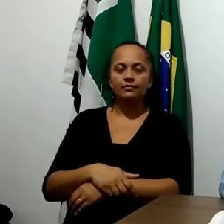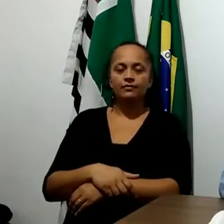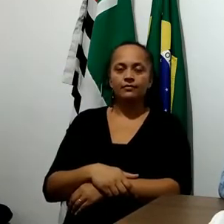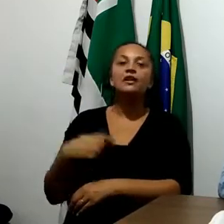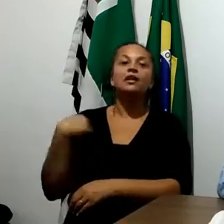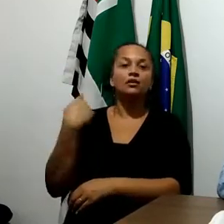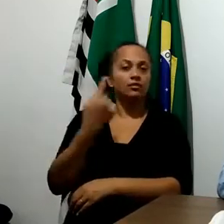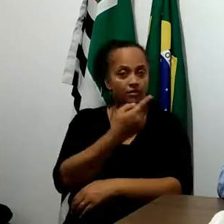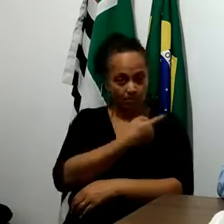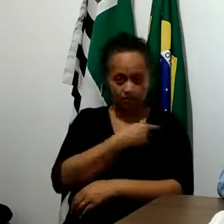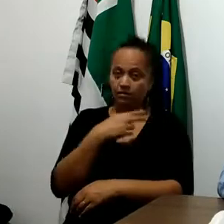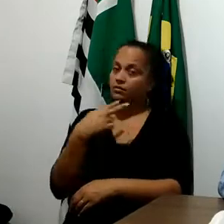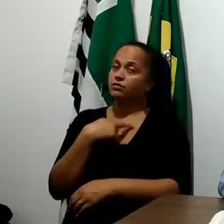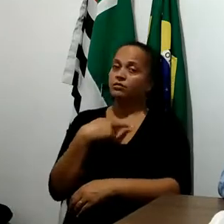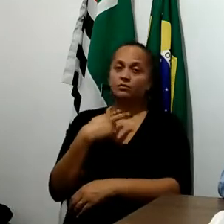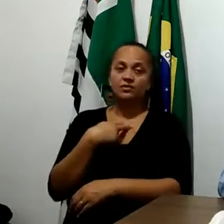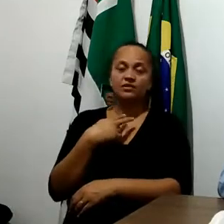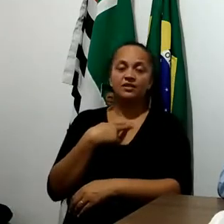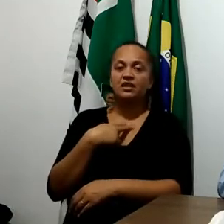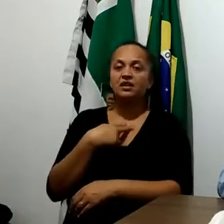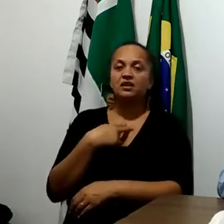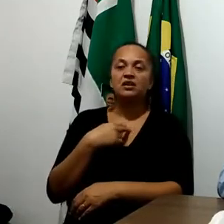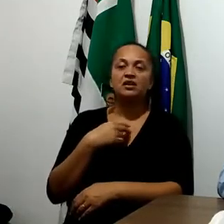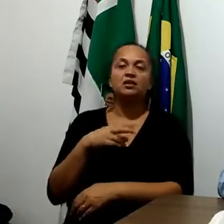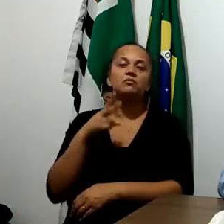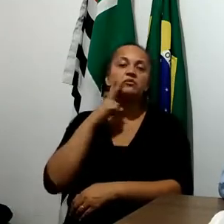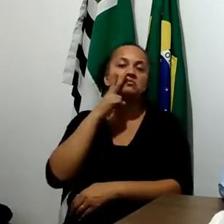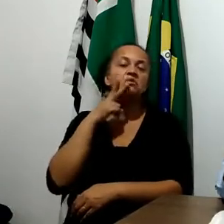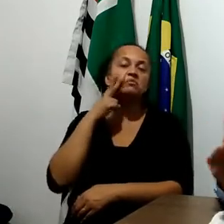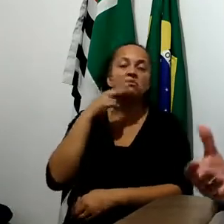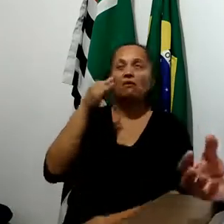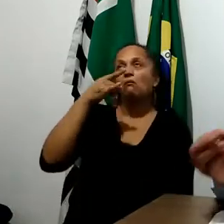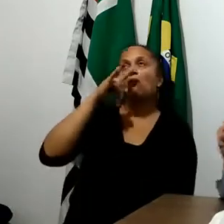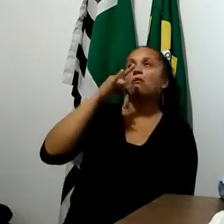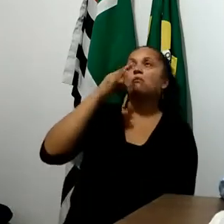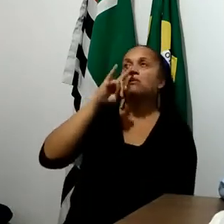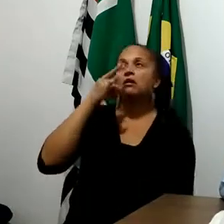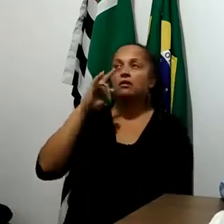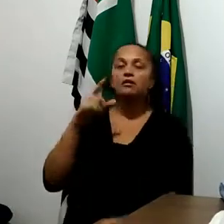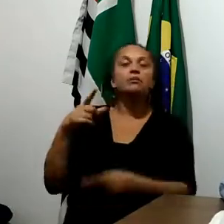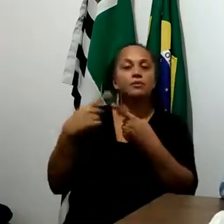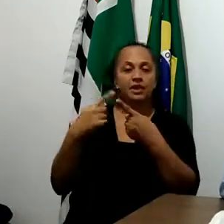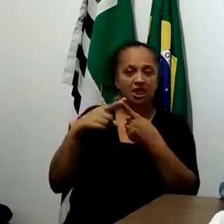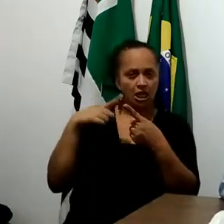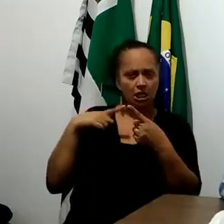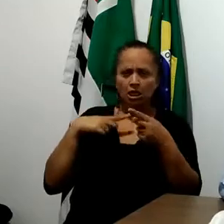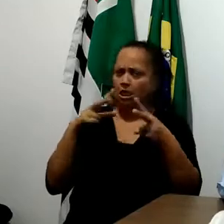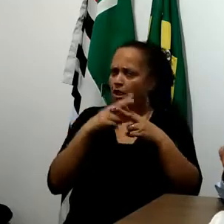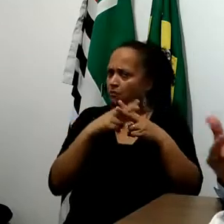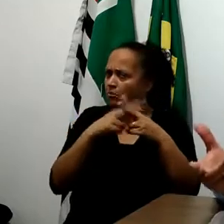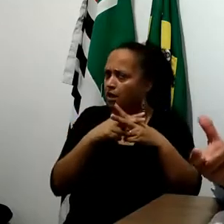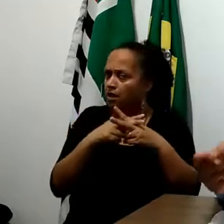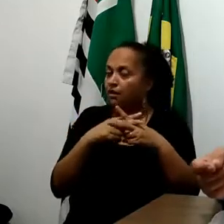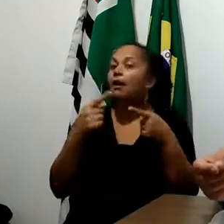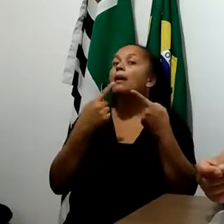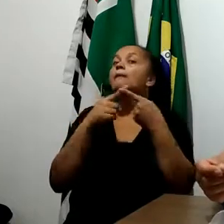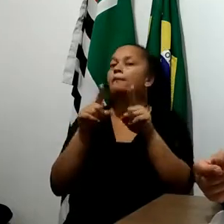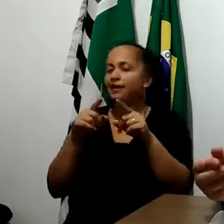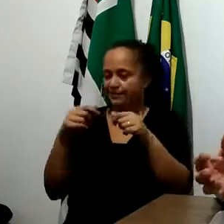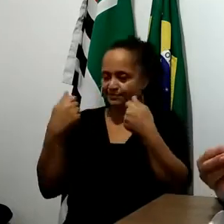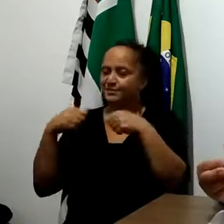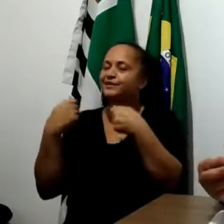nós não devemos nos embriagar com vinho, no qual há contenda, mas devemos nos encher do Espírito. E ele diz como a gente